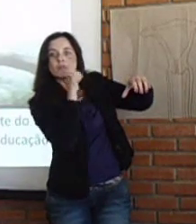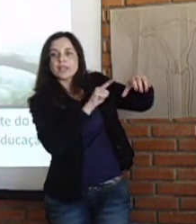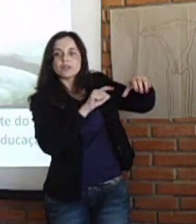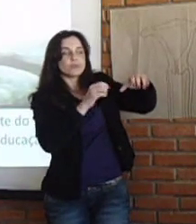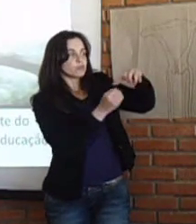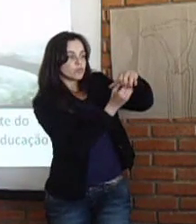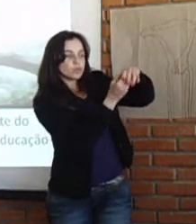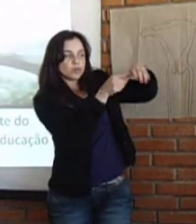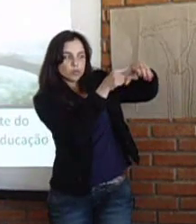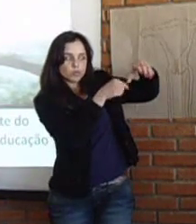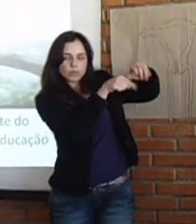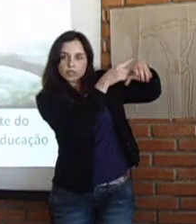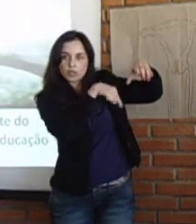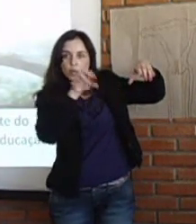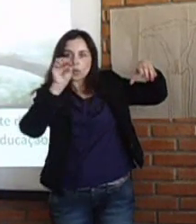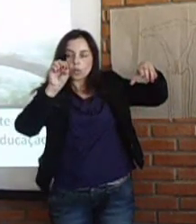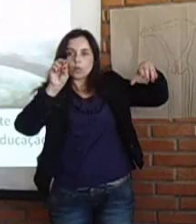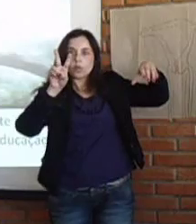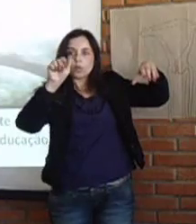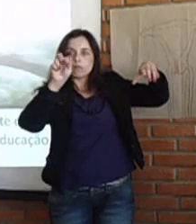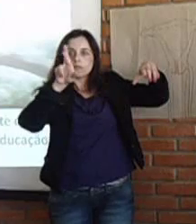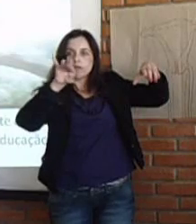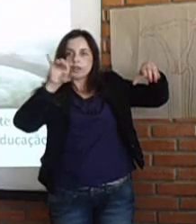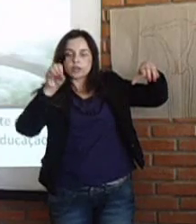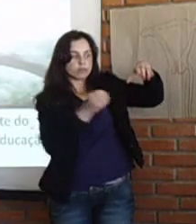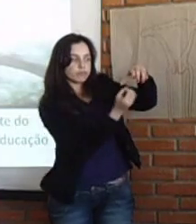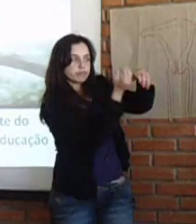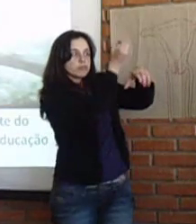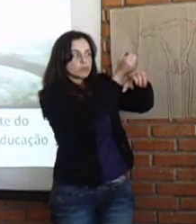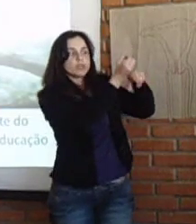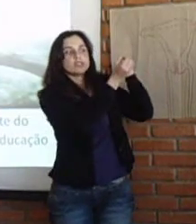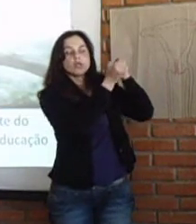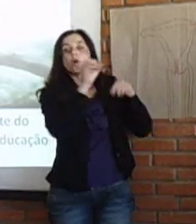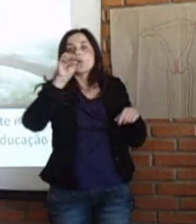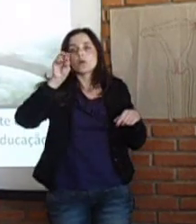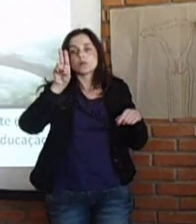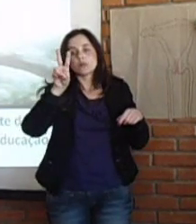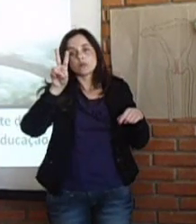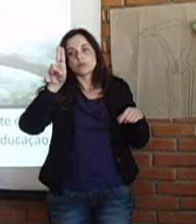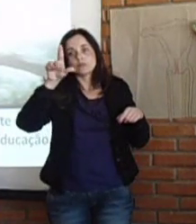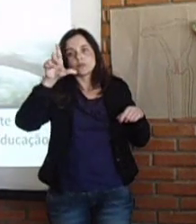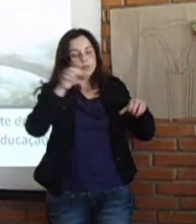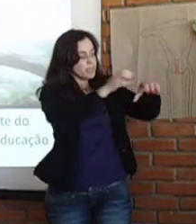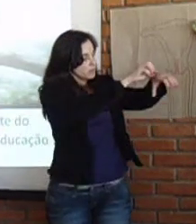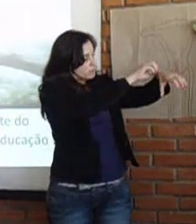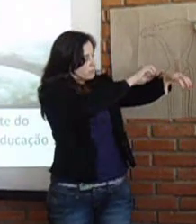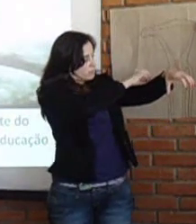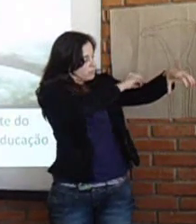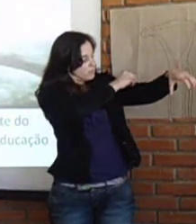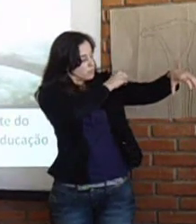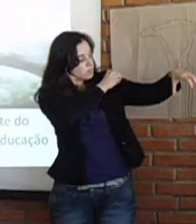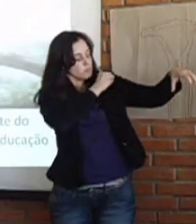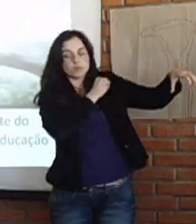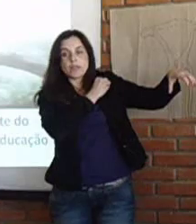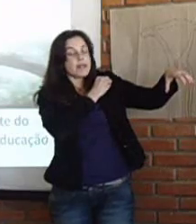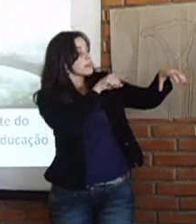dos ovários, ela vai liberar esse óvulo. Esse óvulo vai ser captado e vai circular aqui pelas tubas uterinas. No momento